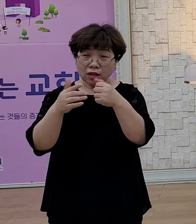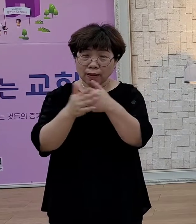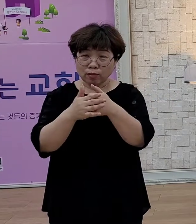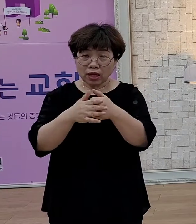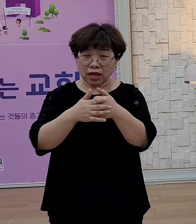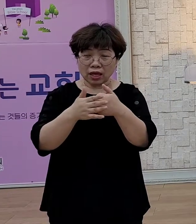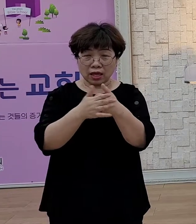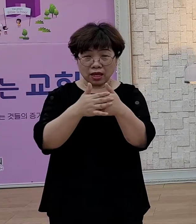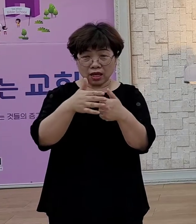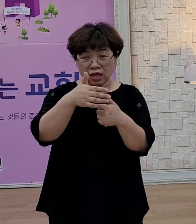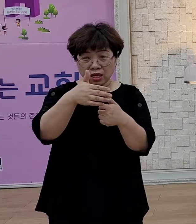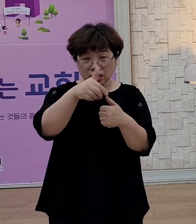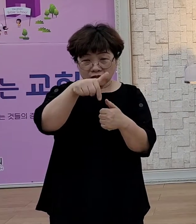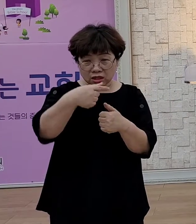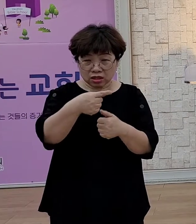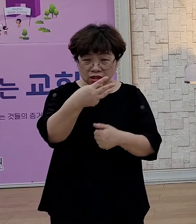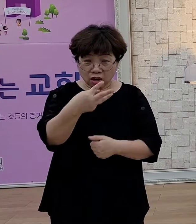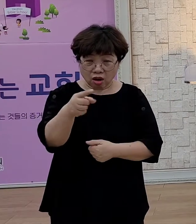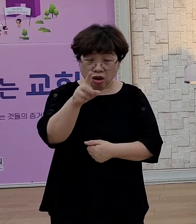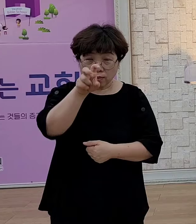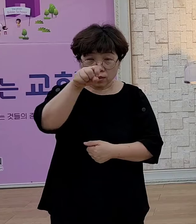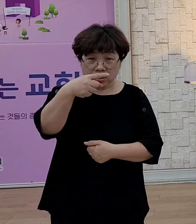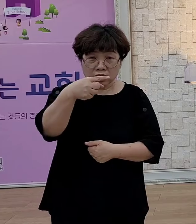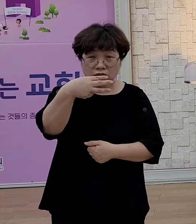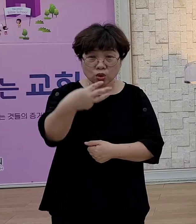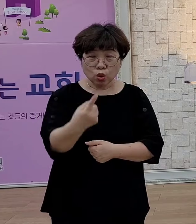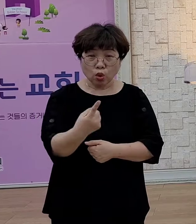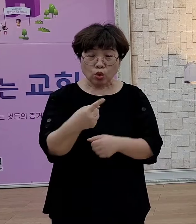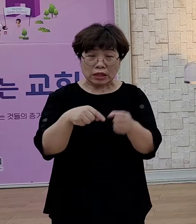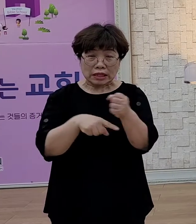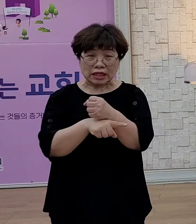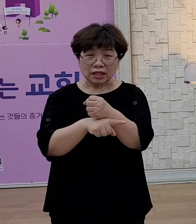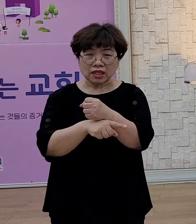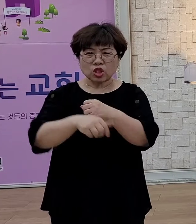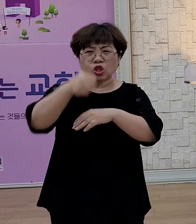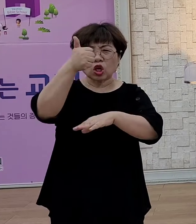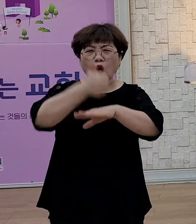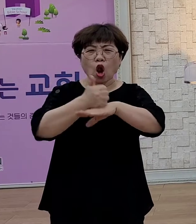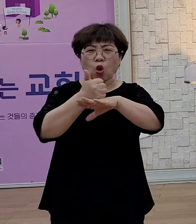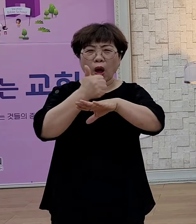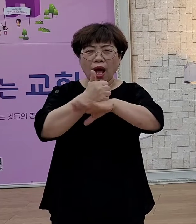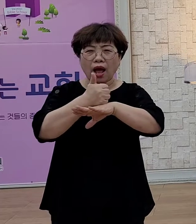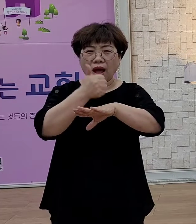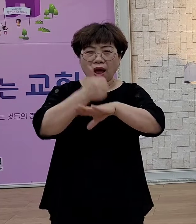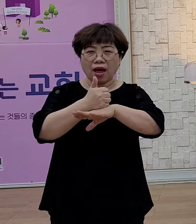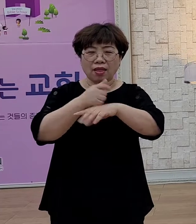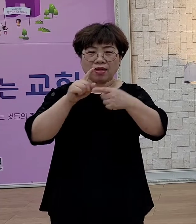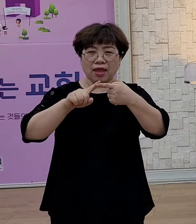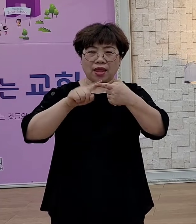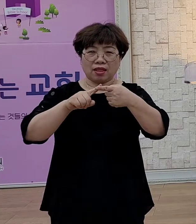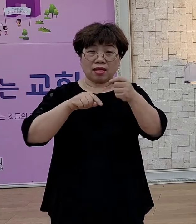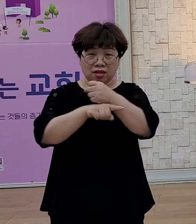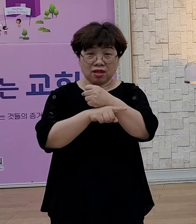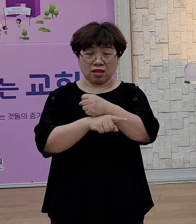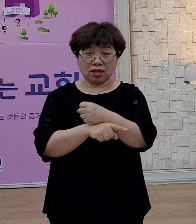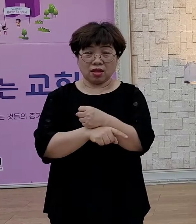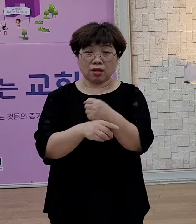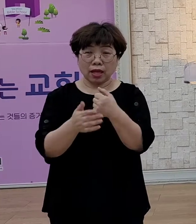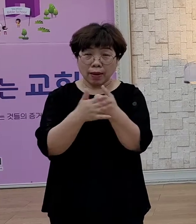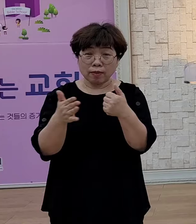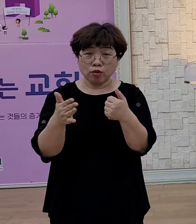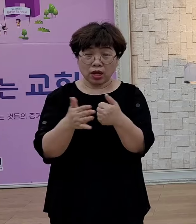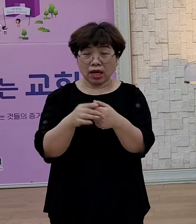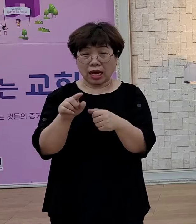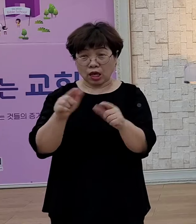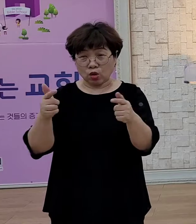이 말이에요. 결론. 이제 결론이다. 여러분 이 5장 자체가 결론이에요. 야고보서. 지금까지 1장부터 쭉 살펴왔잖아요. 어떤